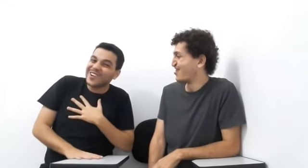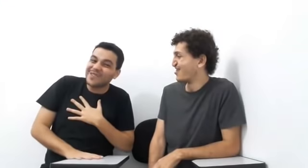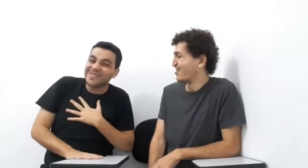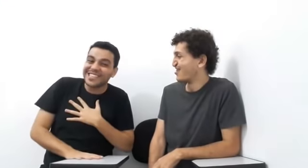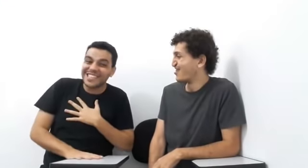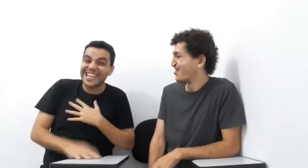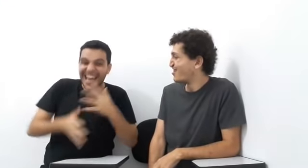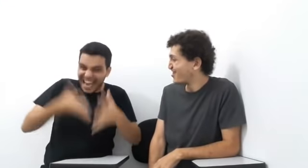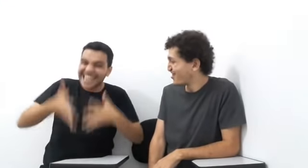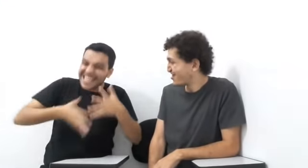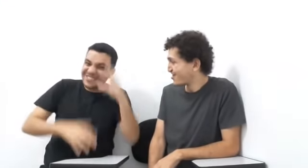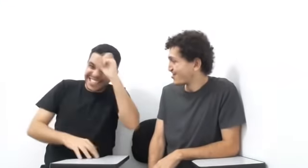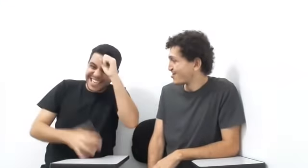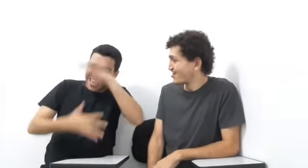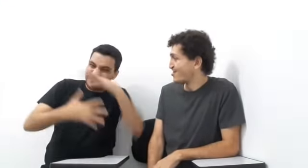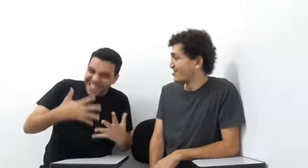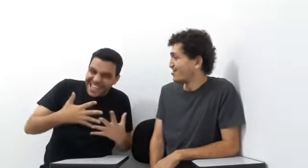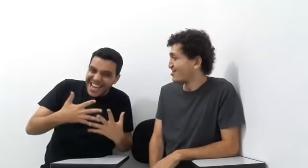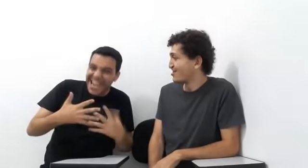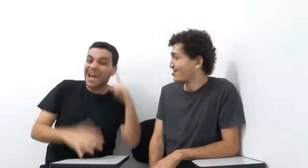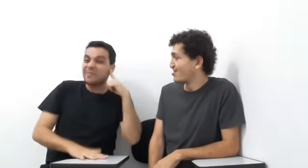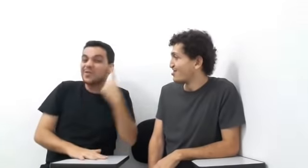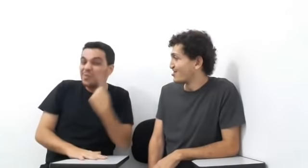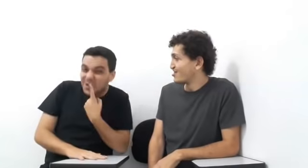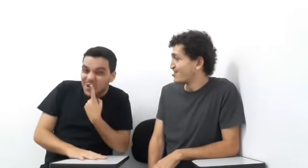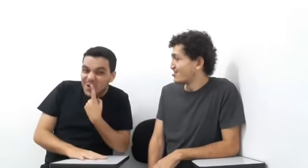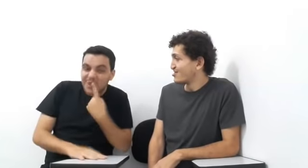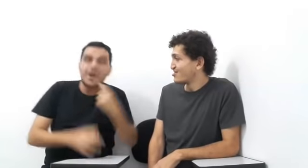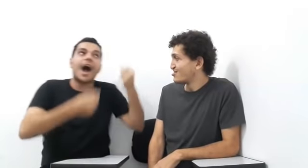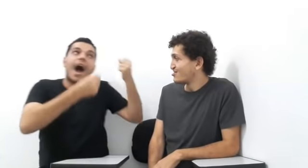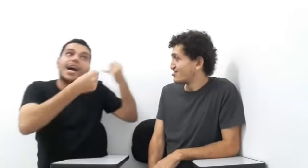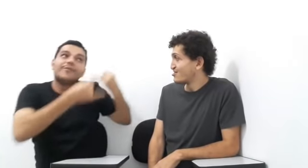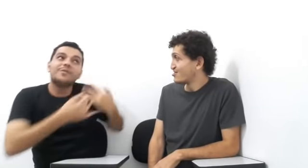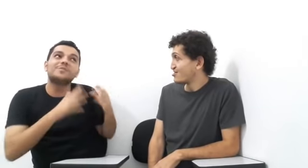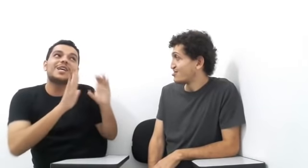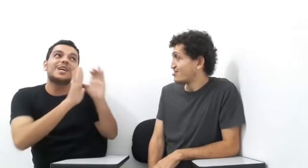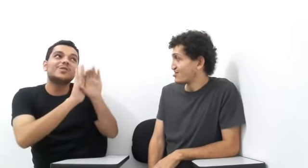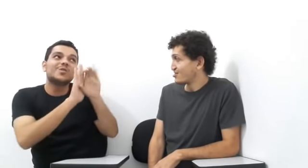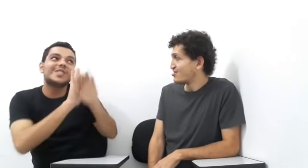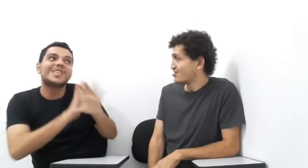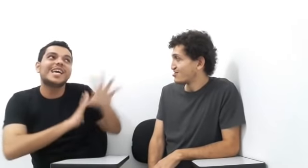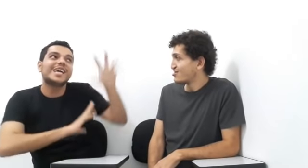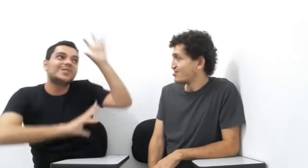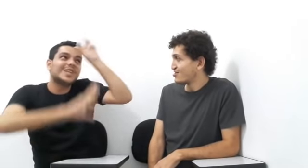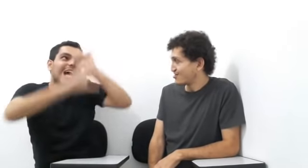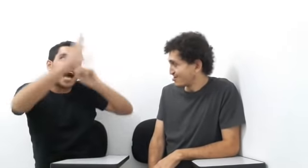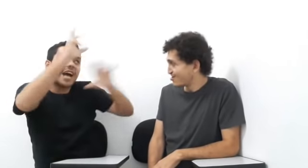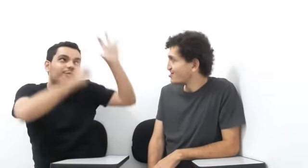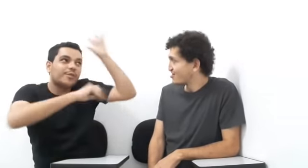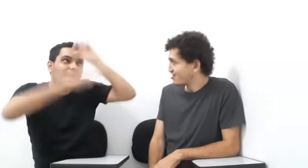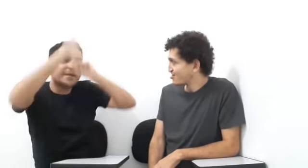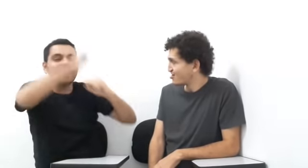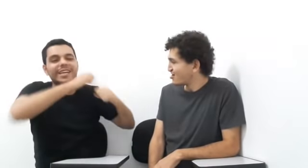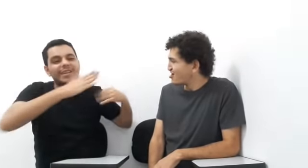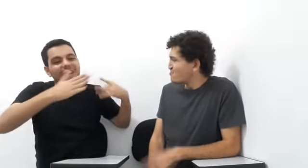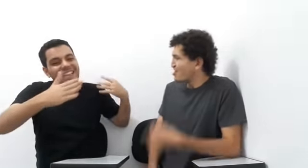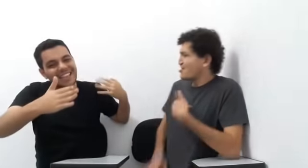olhou assim, é livre, você quer aprender sobre surdo? Aí eu fui me explicando os conceitos, aí eu fui aprendendo